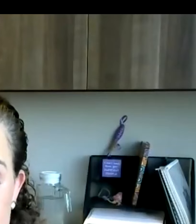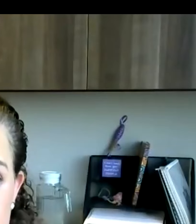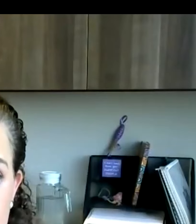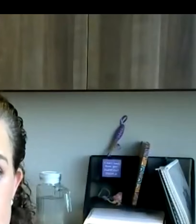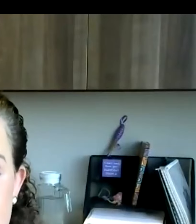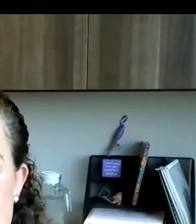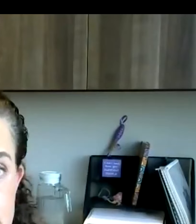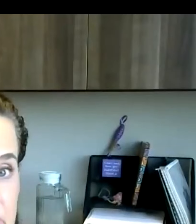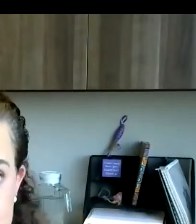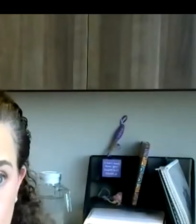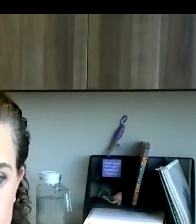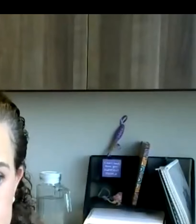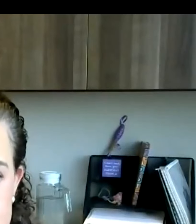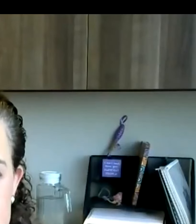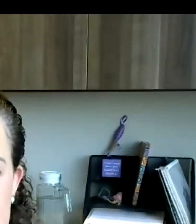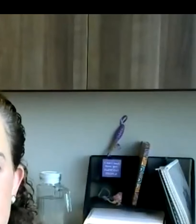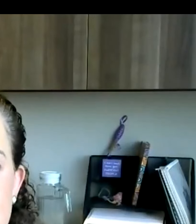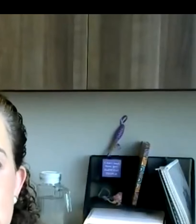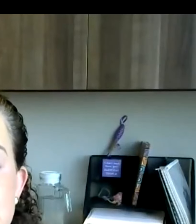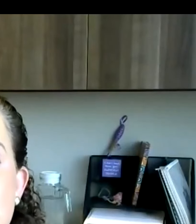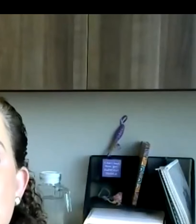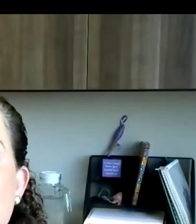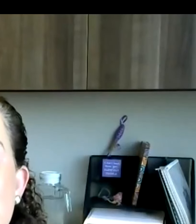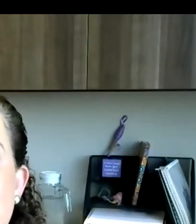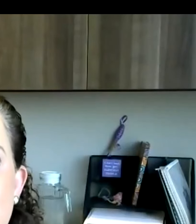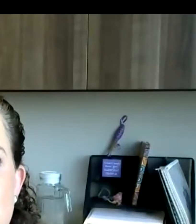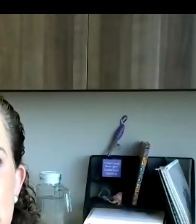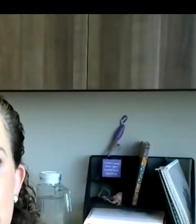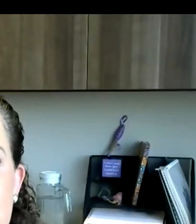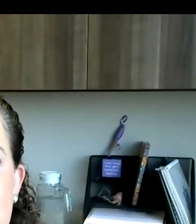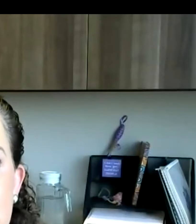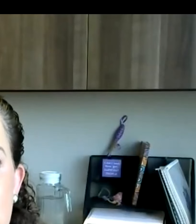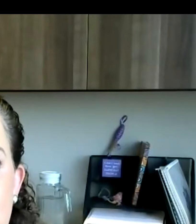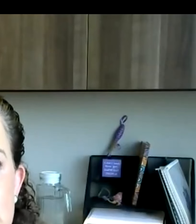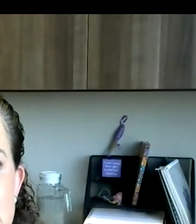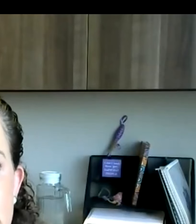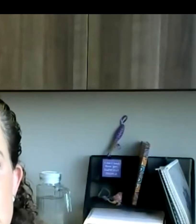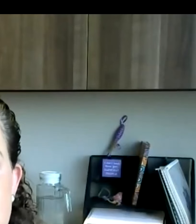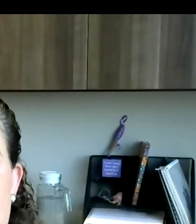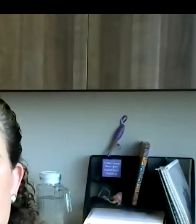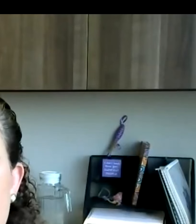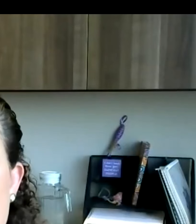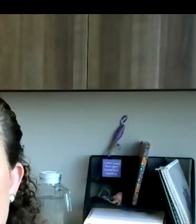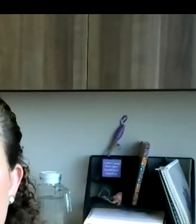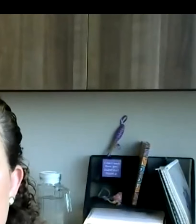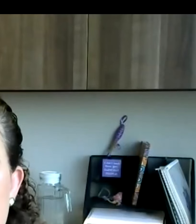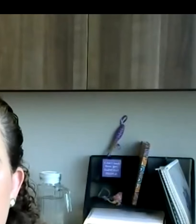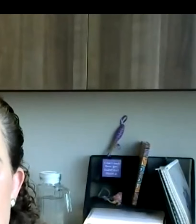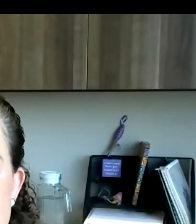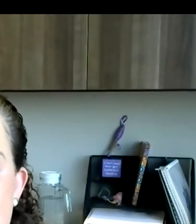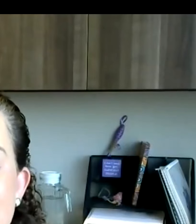privacidad único y que me sirva para todo. Entonces, debemos, de acuerdo con este principio de